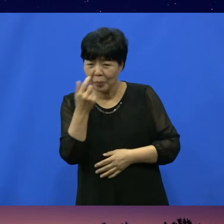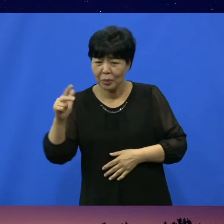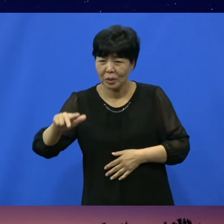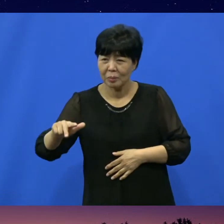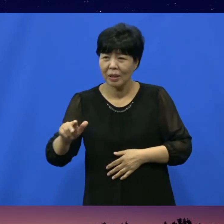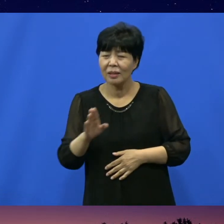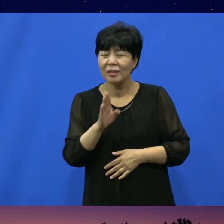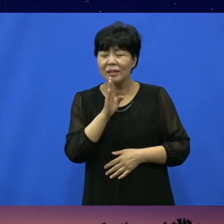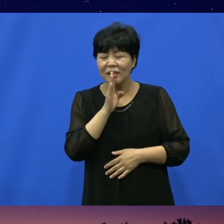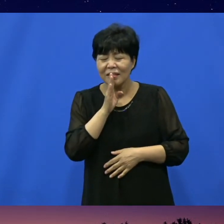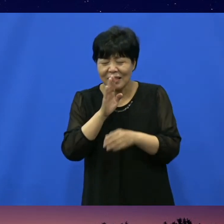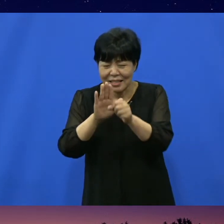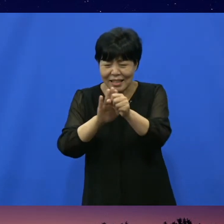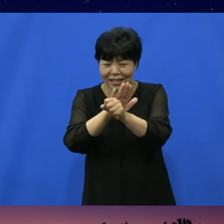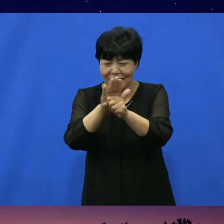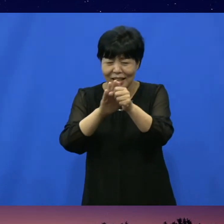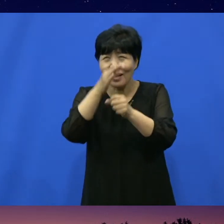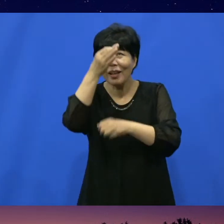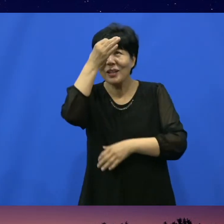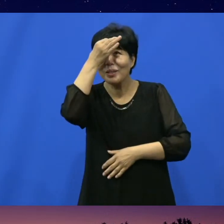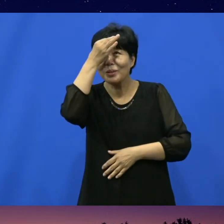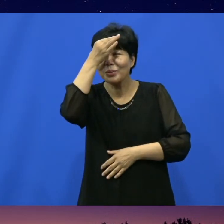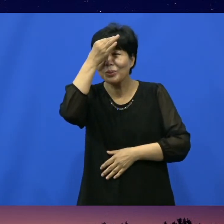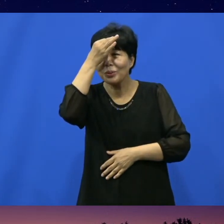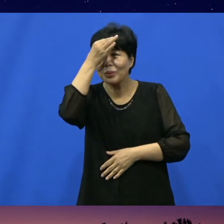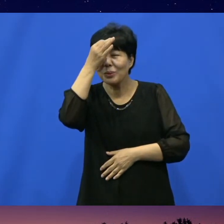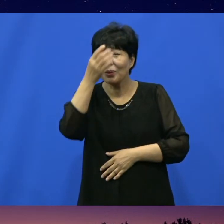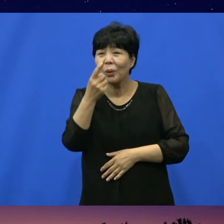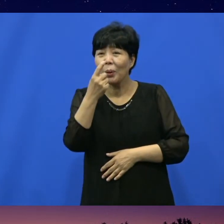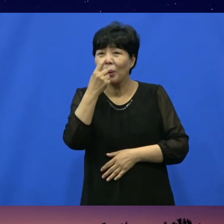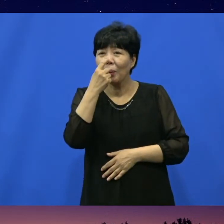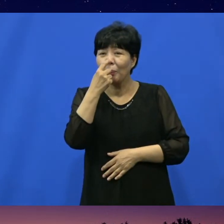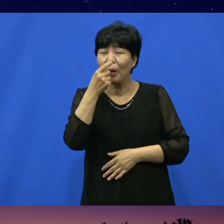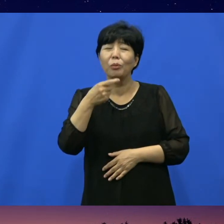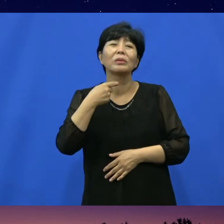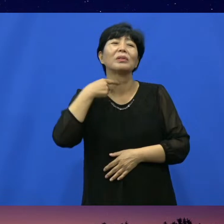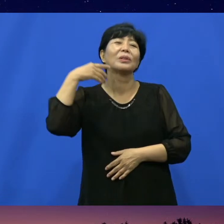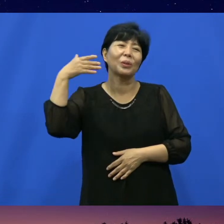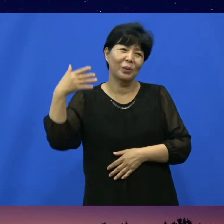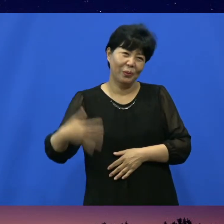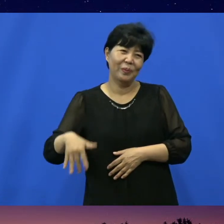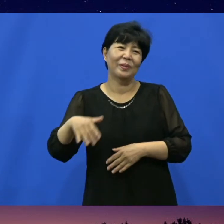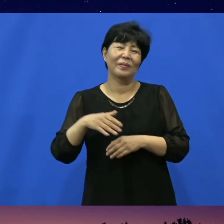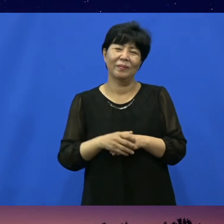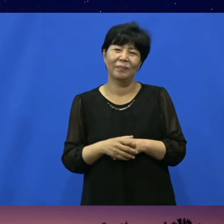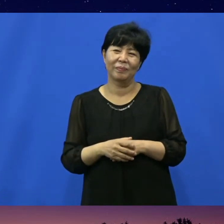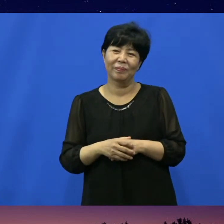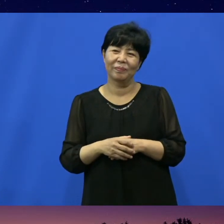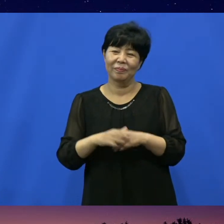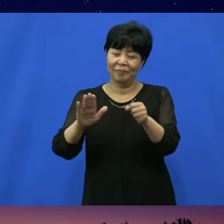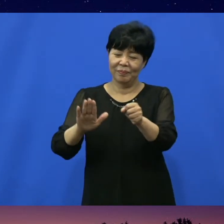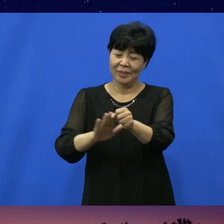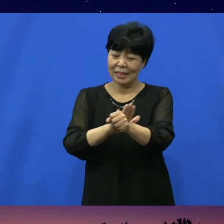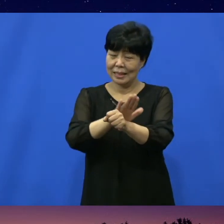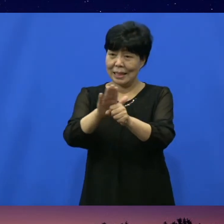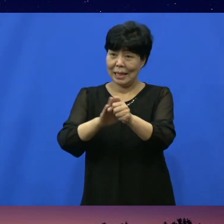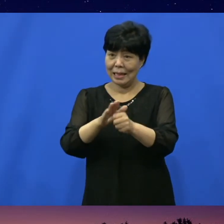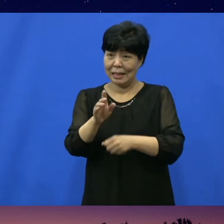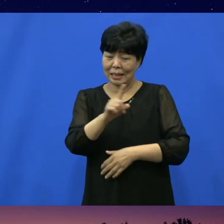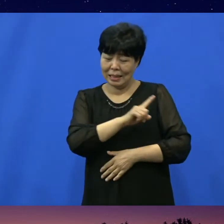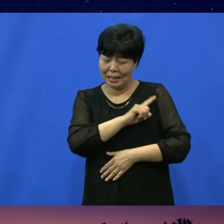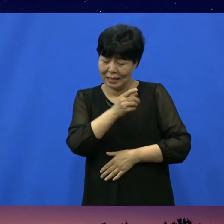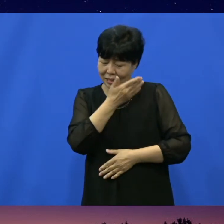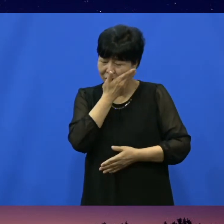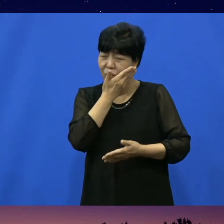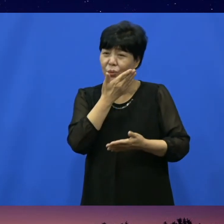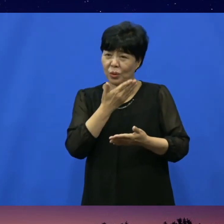없는 거예요. 누구도 가르쳐주지도 않아요. 여러분, 세상에 사랑보다 더 귀중한 것은 없는데 사랑을 가르쳐주는